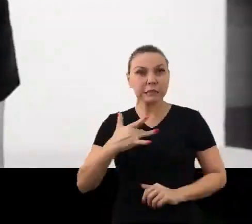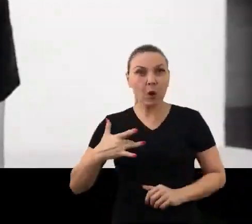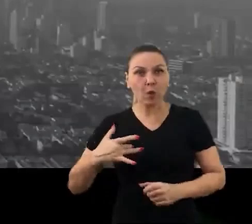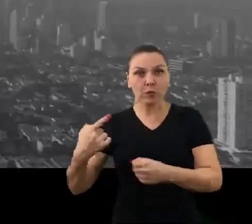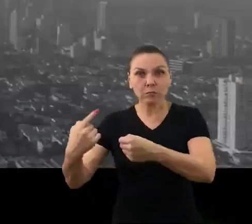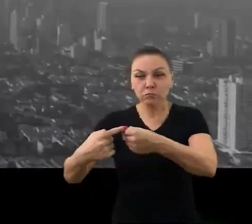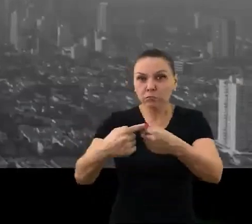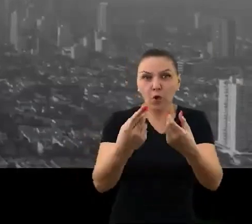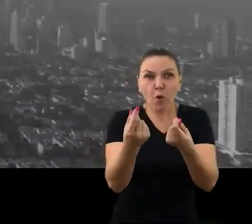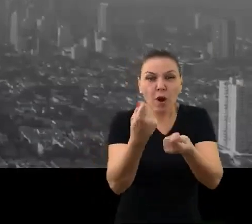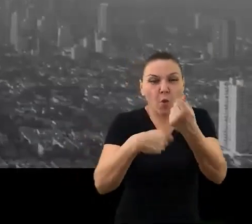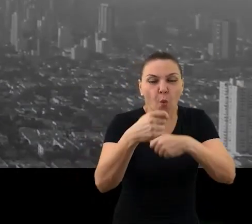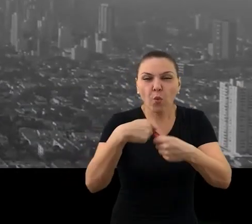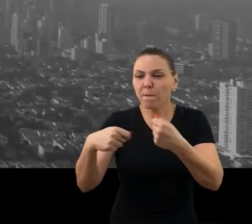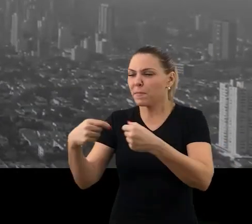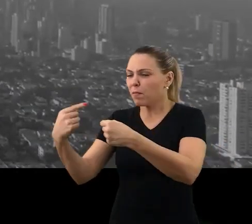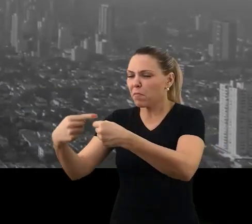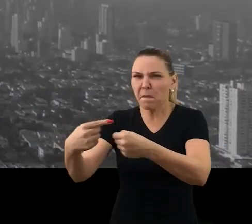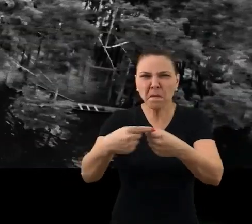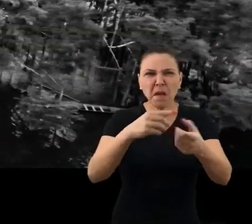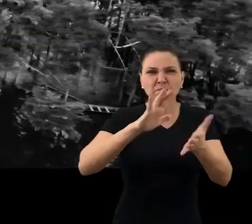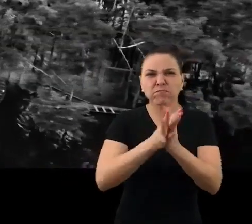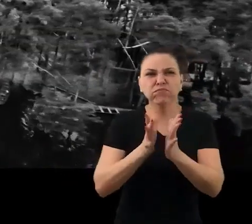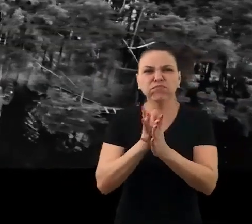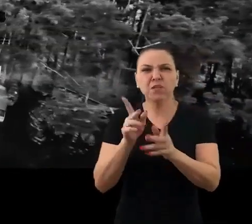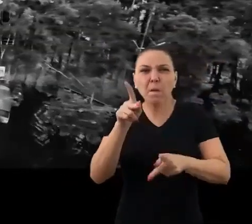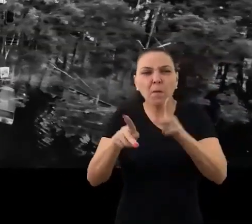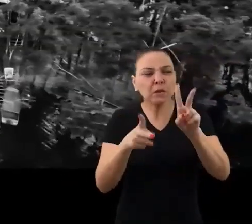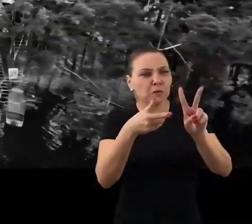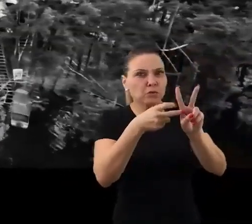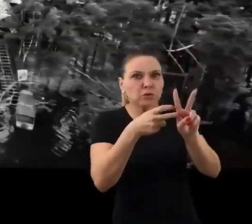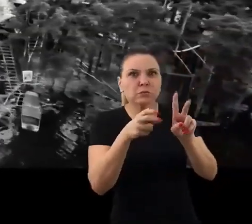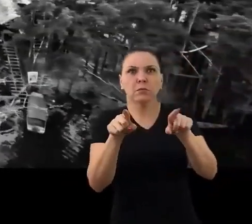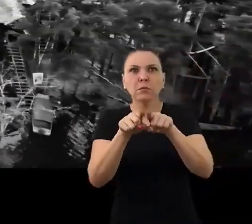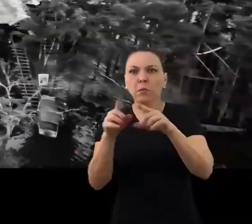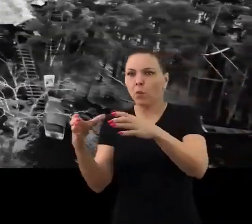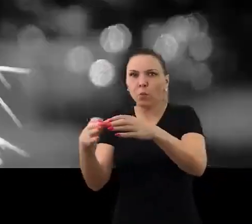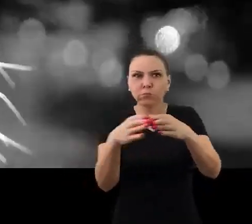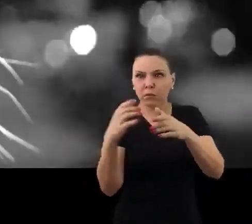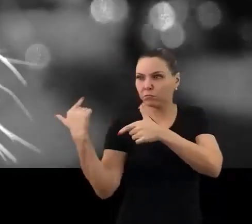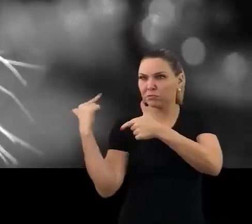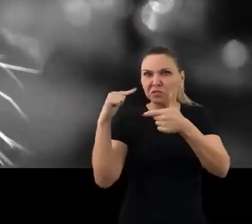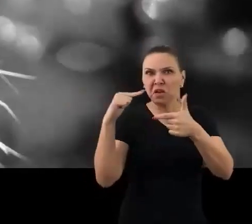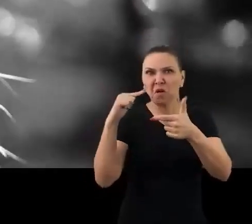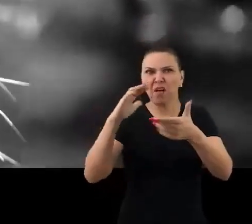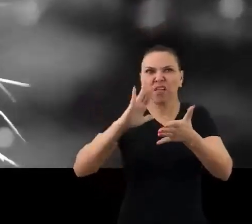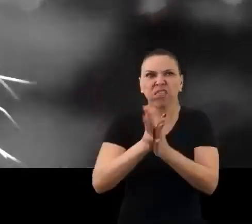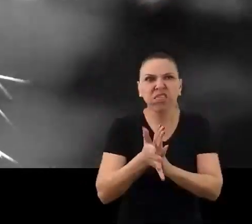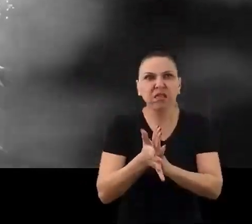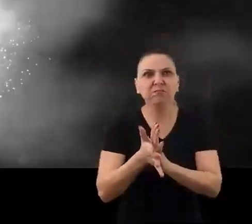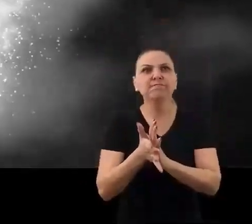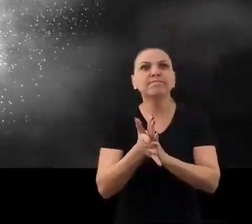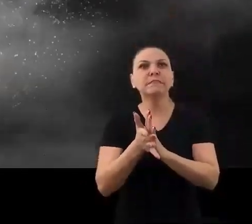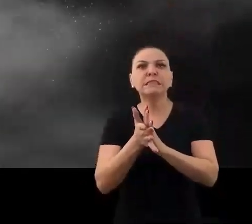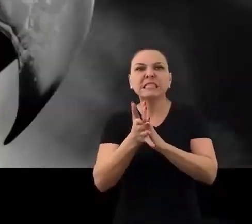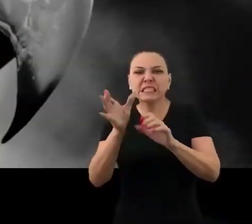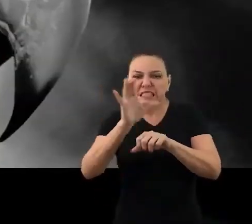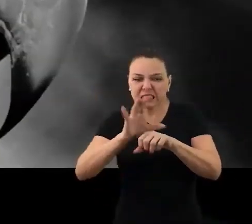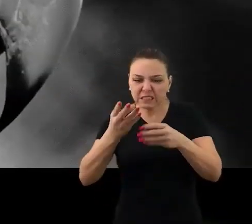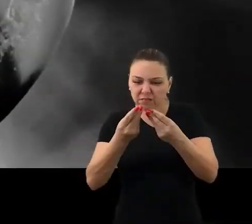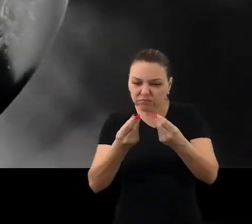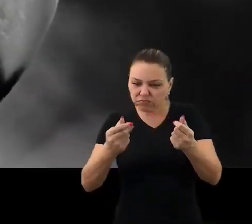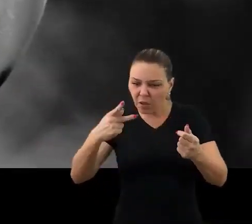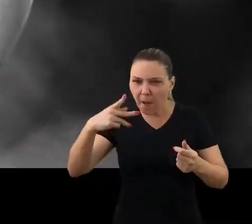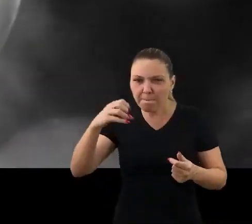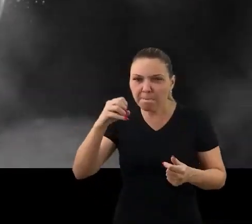a saúde e a economia de cidades e colocam em risco povos indígenas e comunidades tradicionais. E reduzem a cinzas